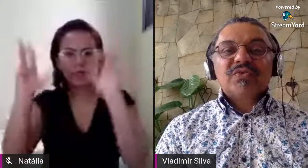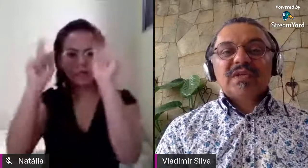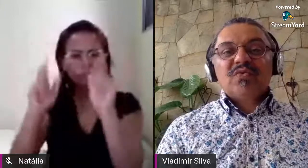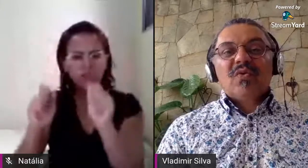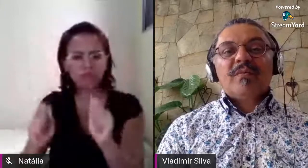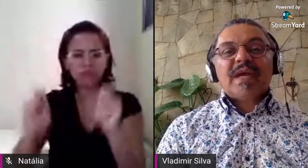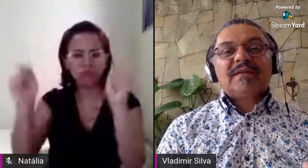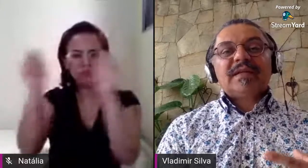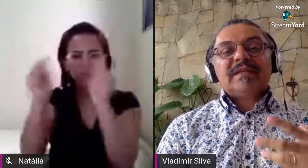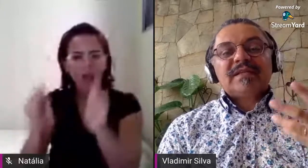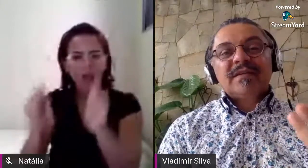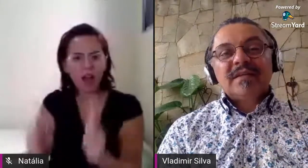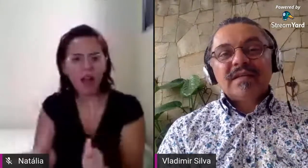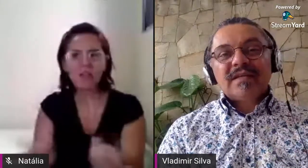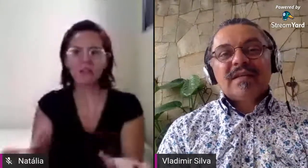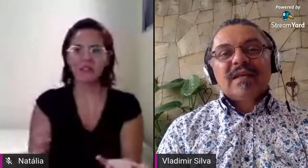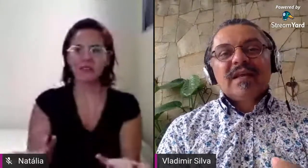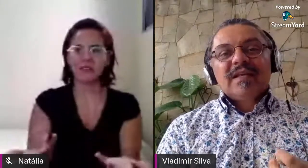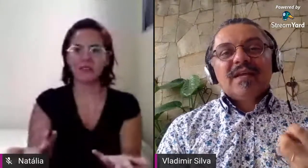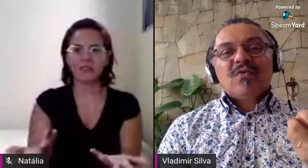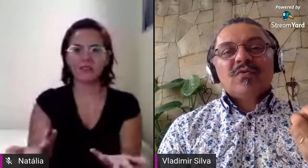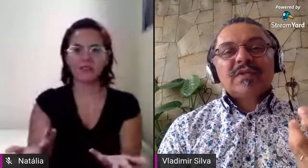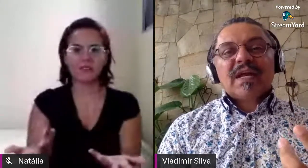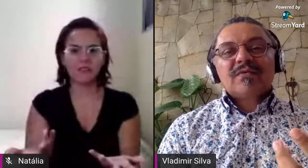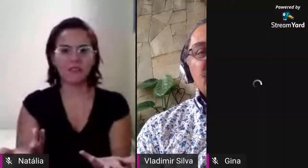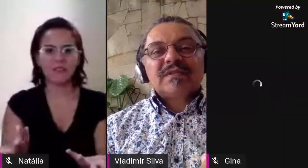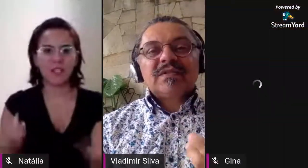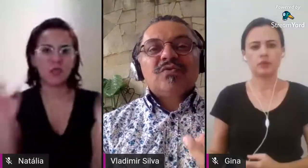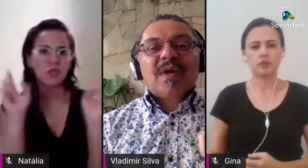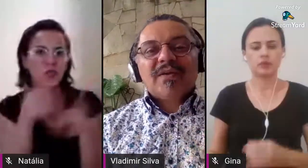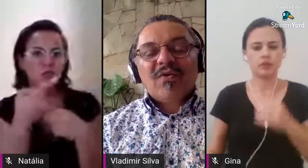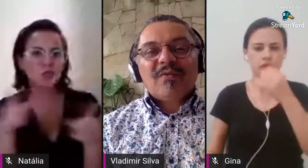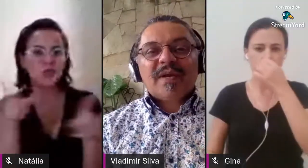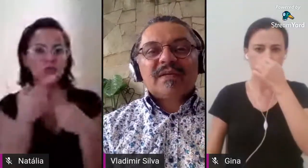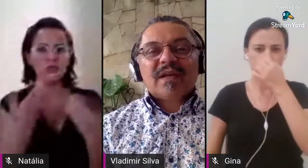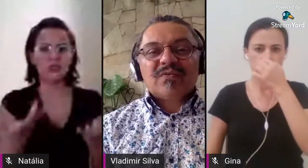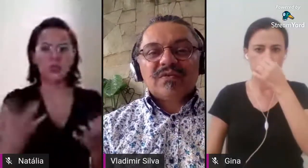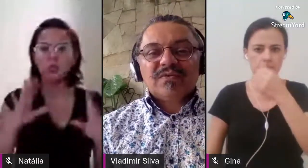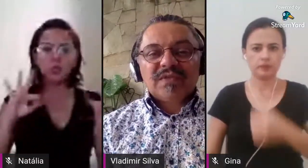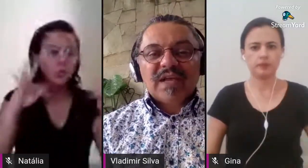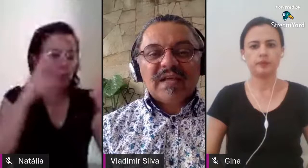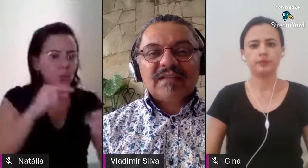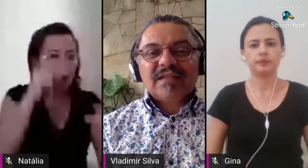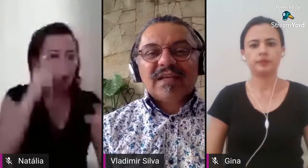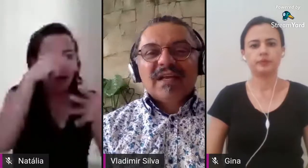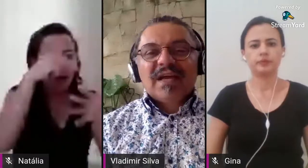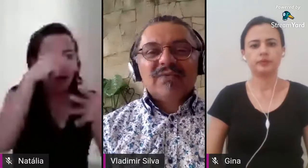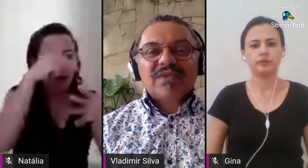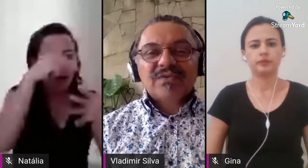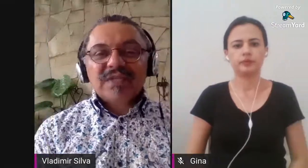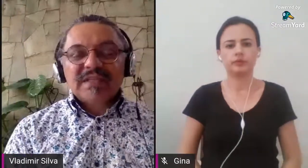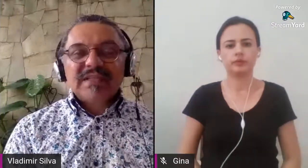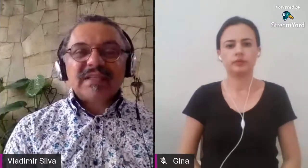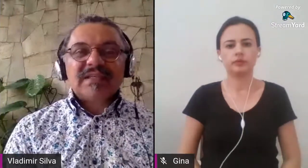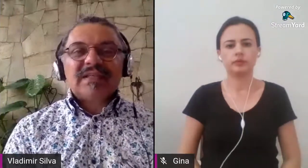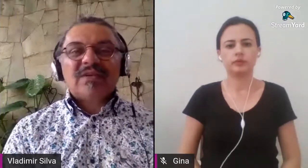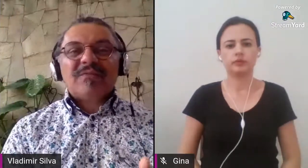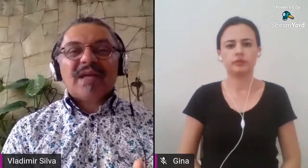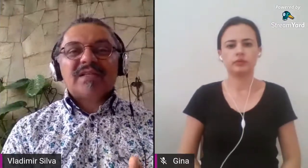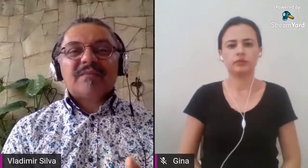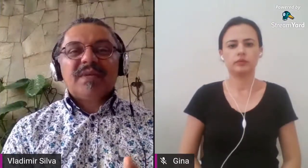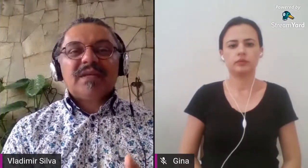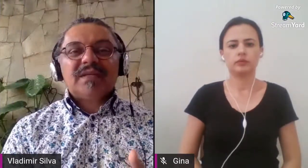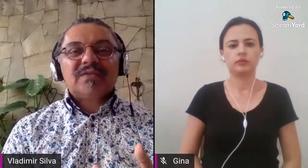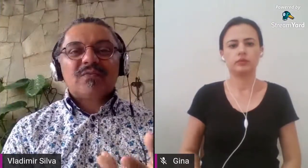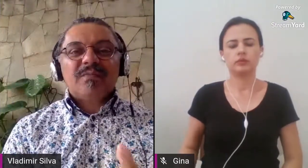geral, ajudando o homem a transcender e a encontrar um sentido maior para dar continuidade ao seu dia a dia.